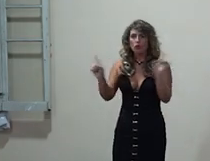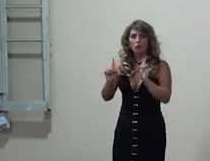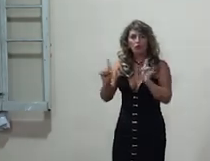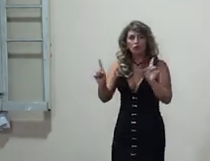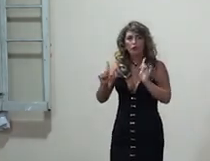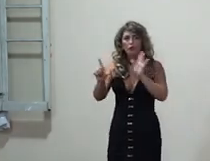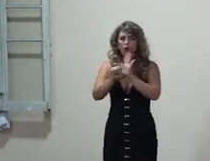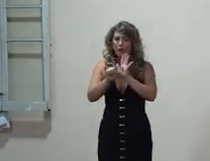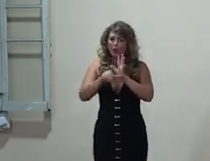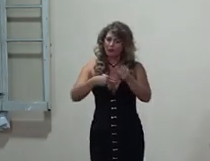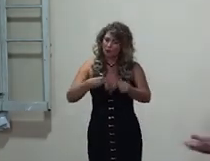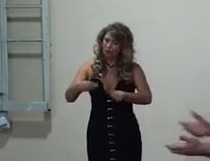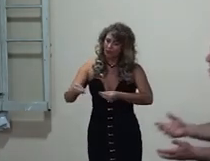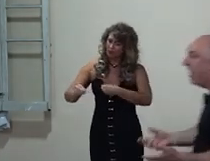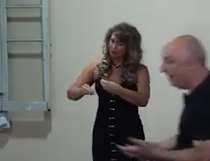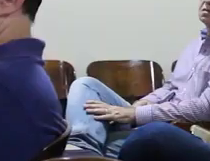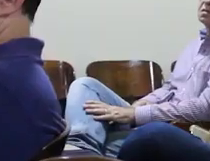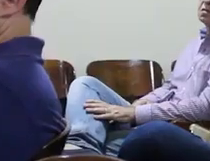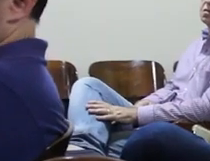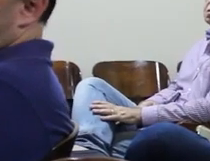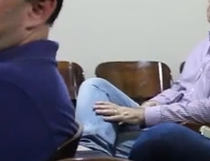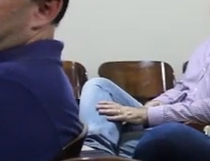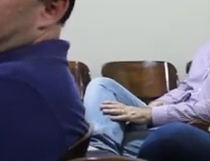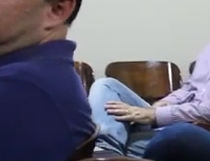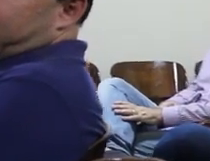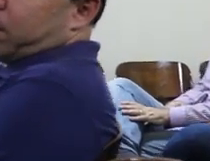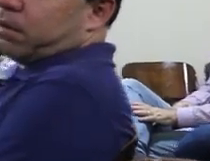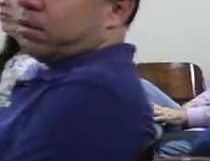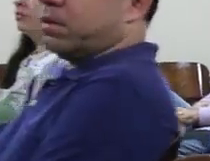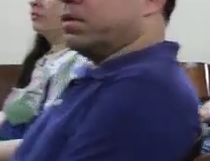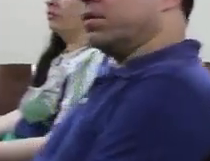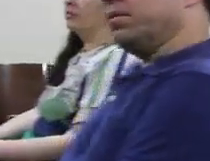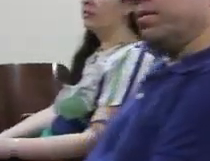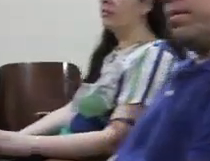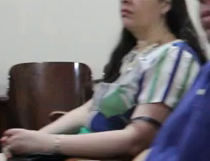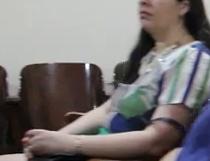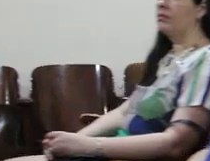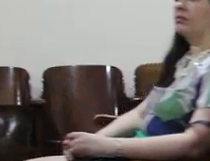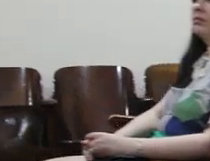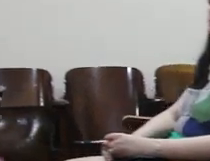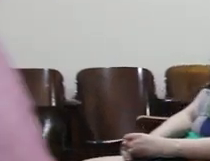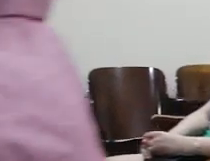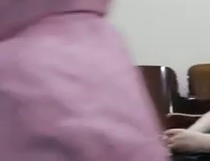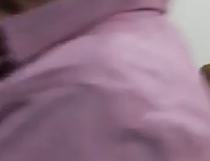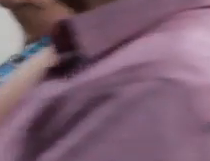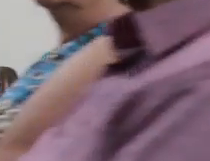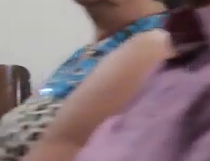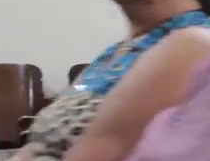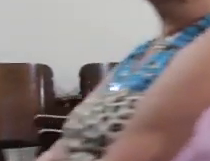de manejo, uma lei inteligente. Você corta um pinheiro e planta 10.